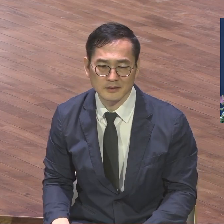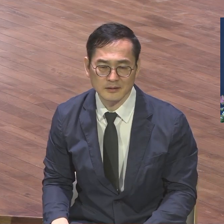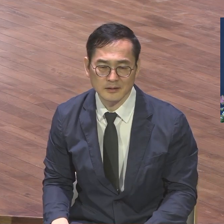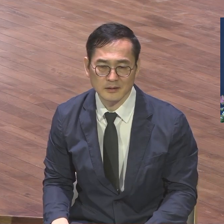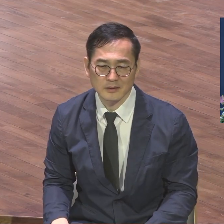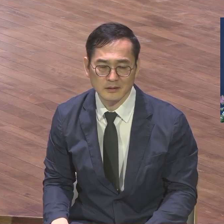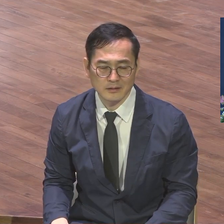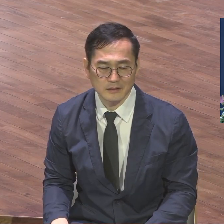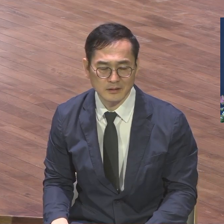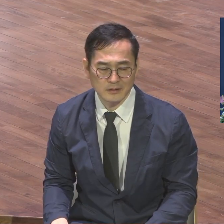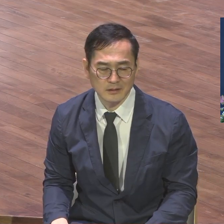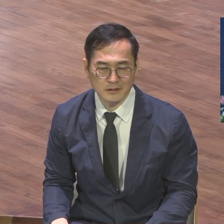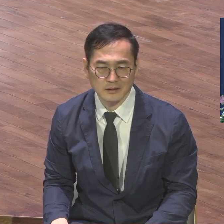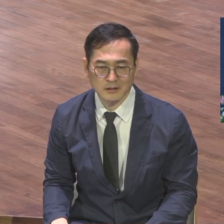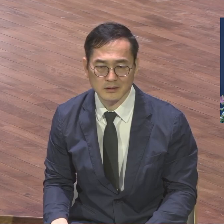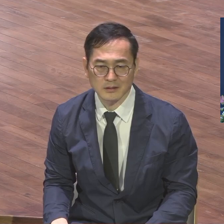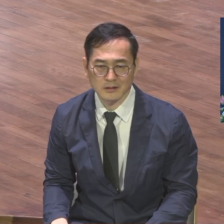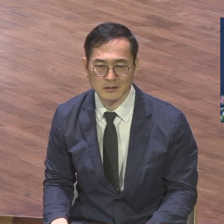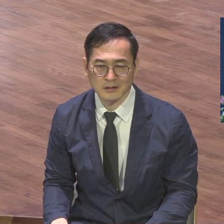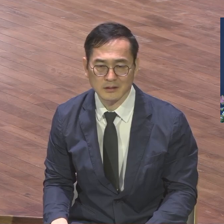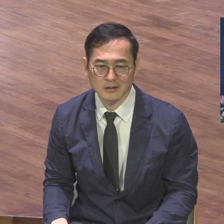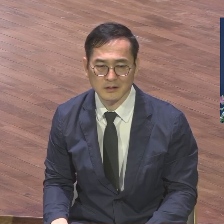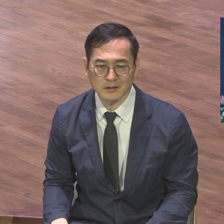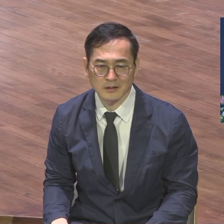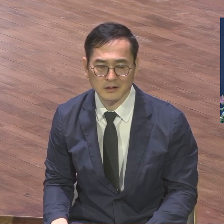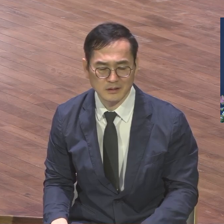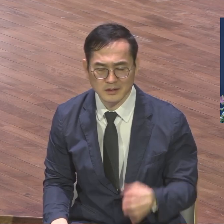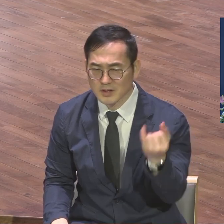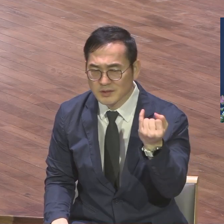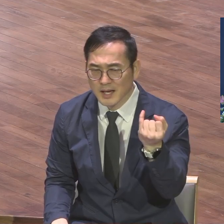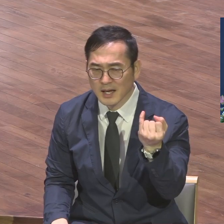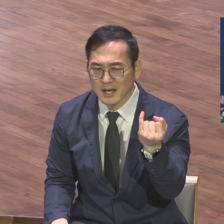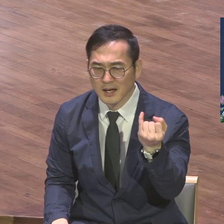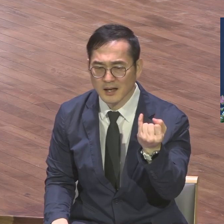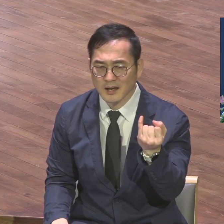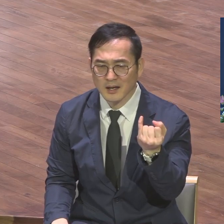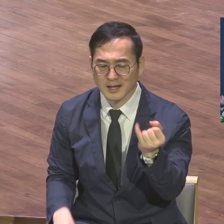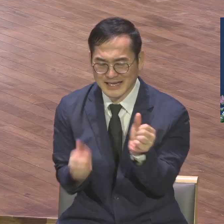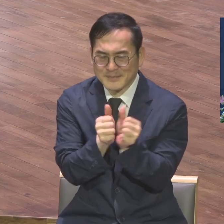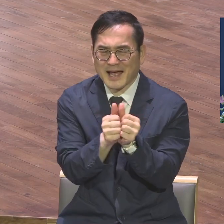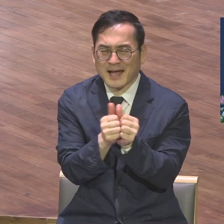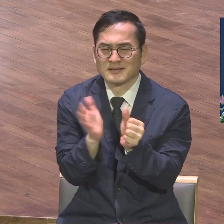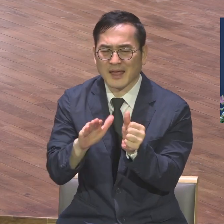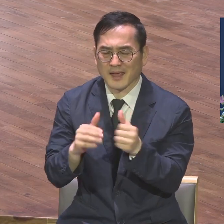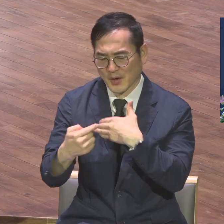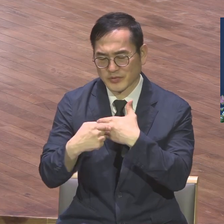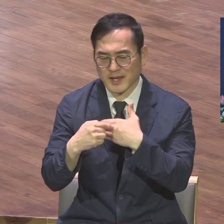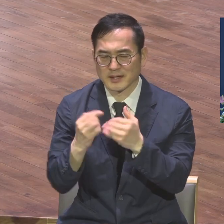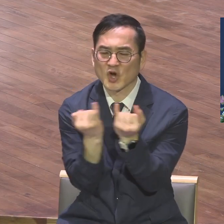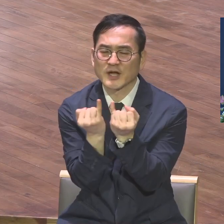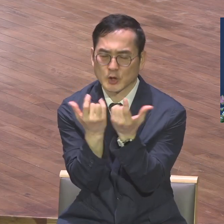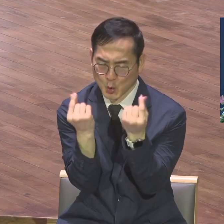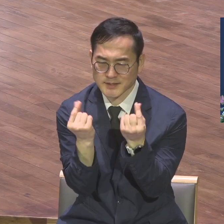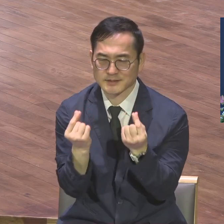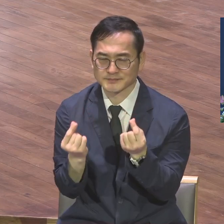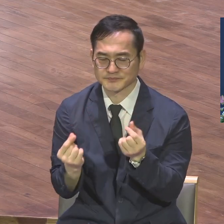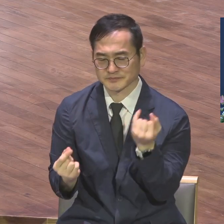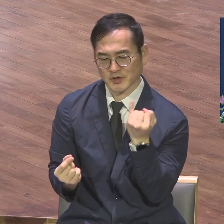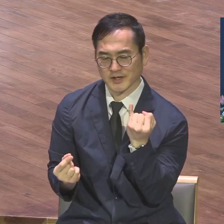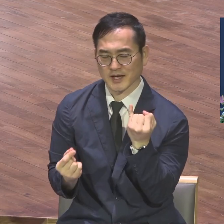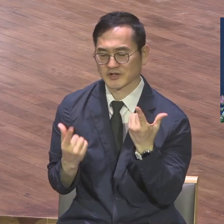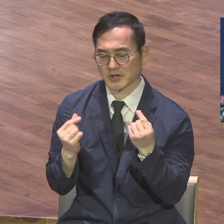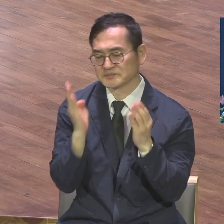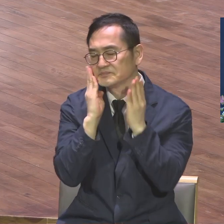됐어요. 드래그 퀸이라고 하는 불리는 이 여장 남자가 그림 속에 예수님과 제자들과